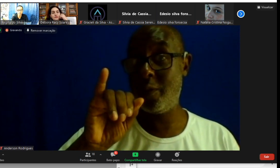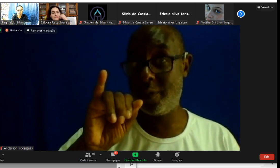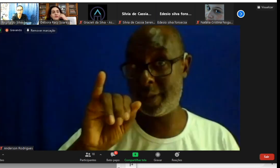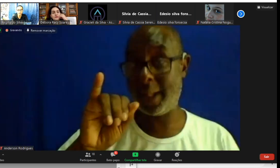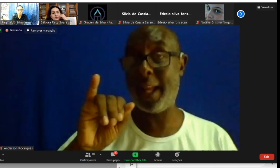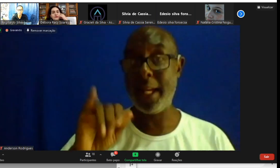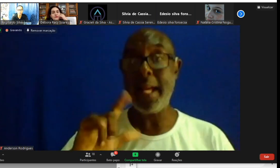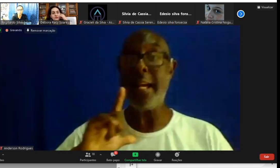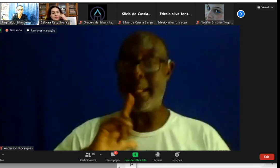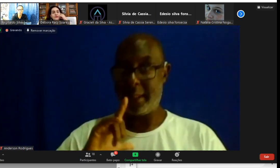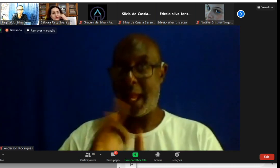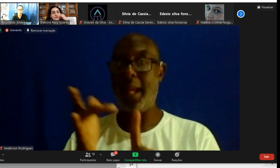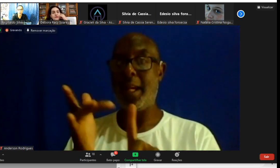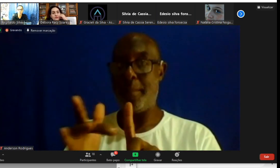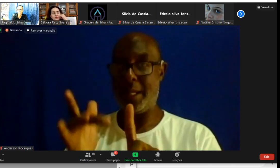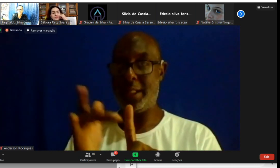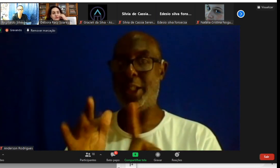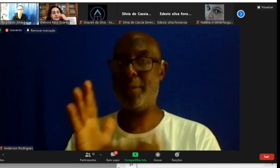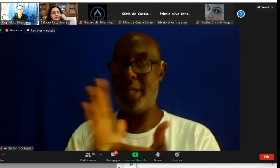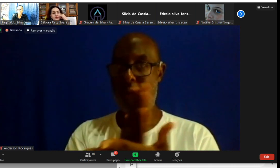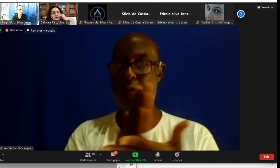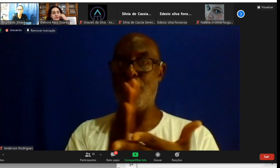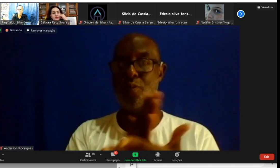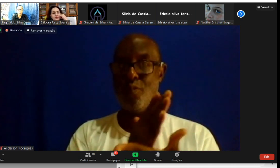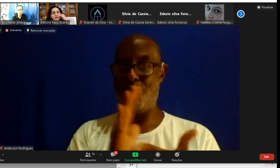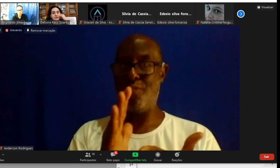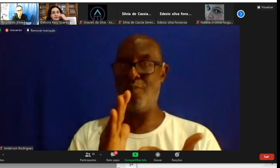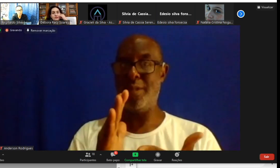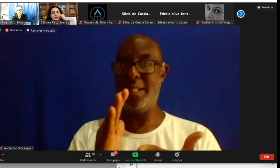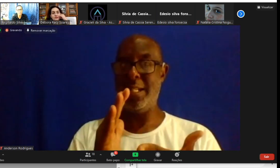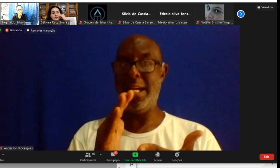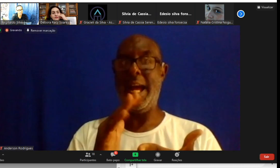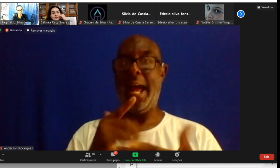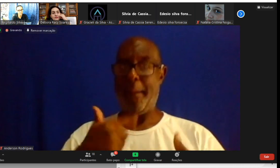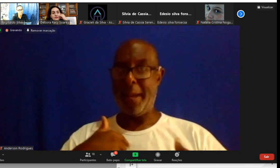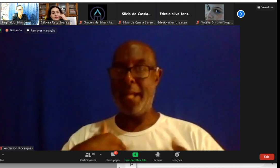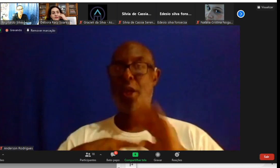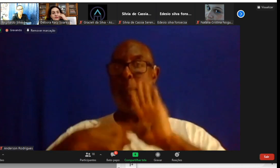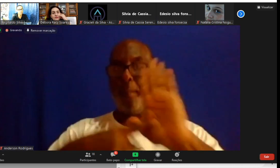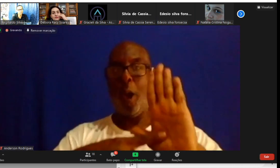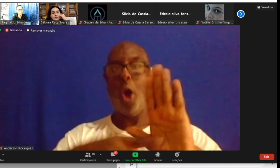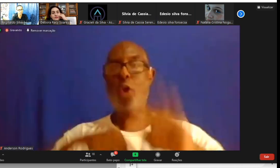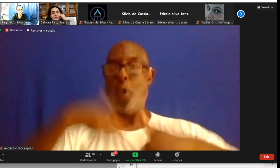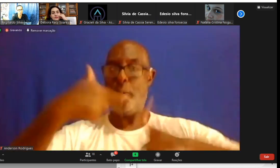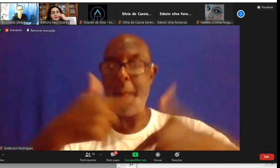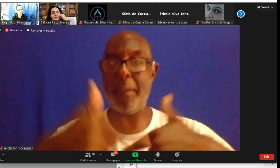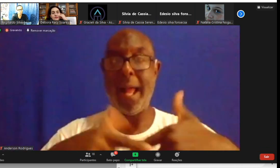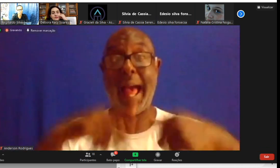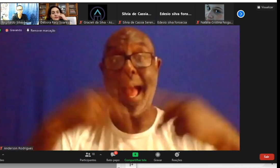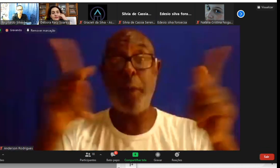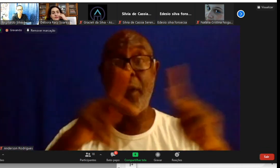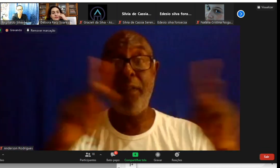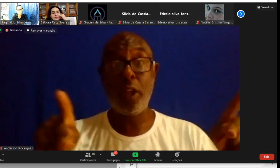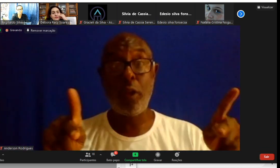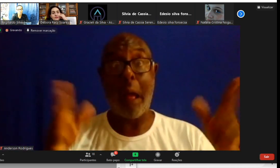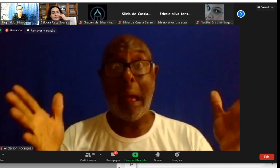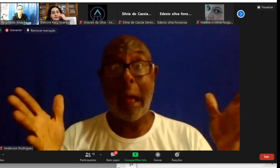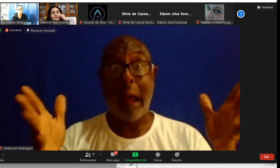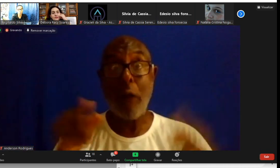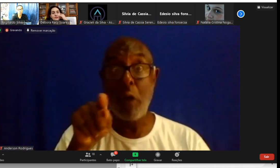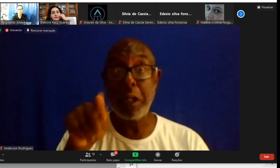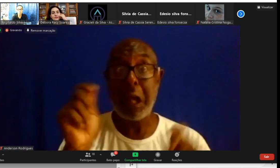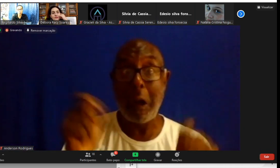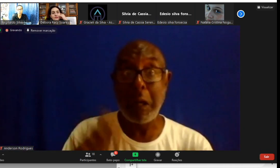NAI, aqui onde eu trabalho. Então, alguns ainda têm esse capacitismo.